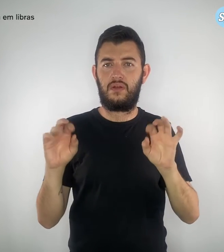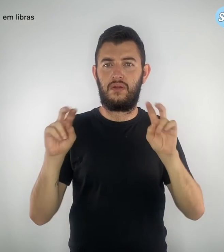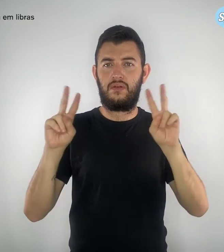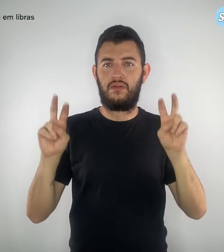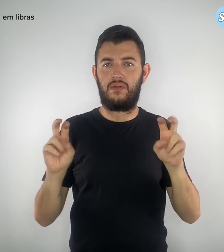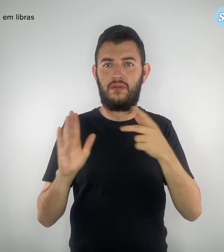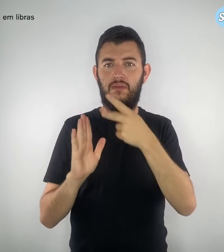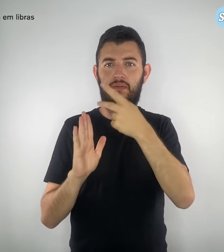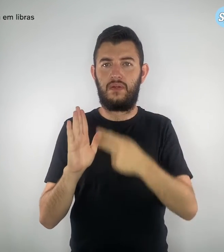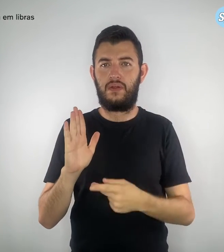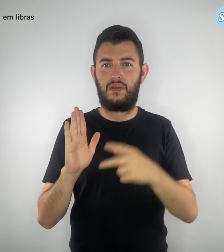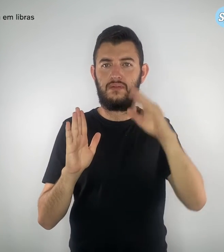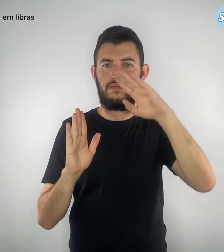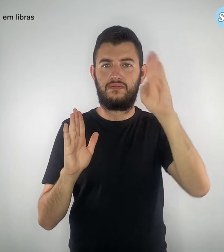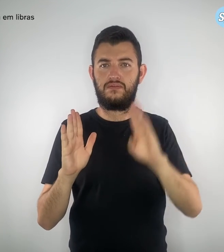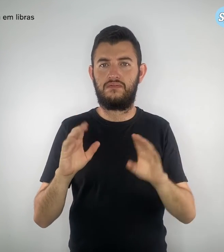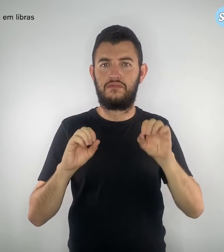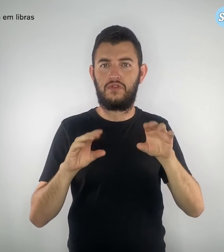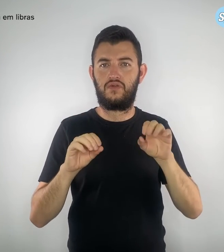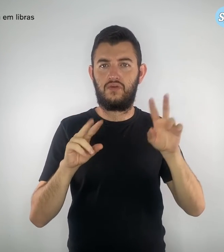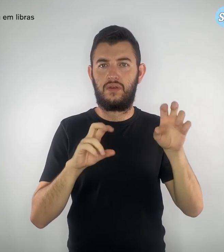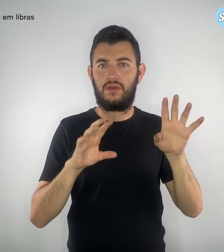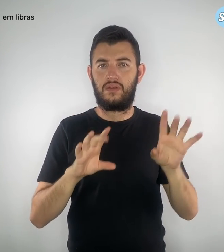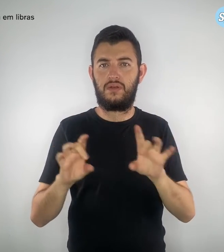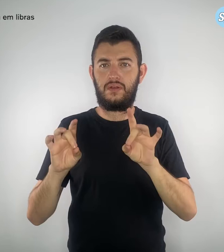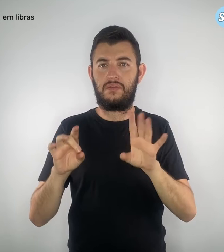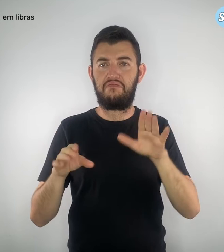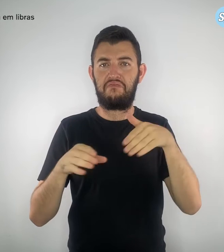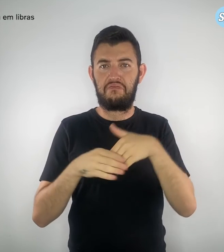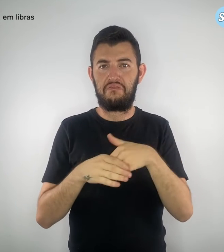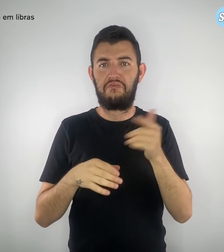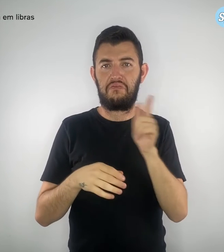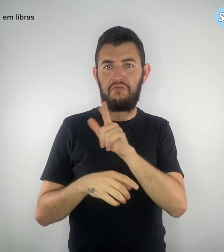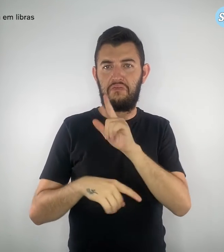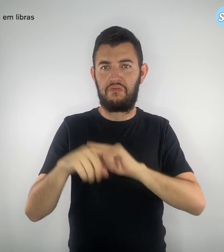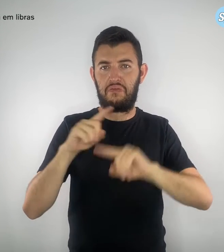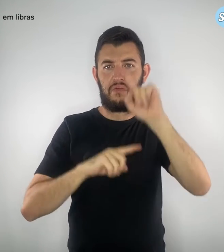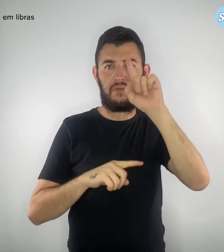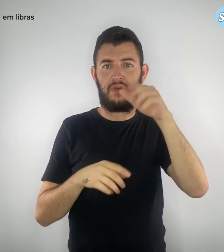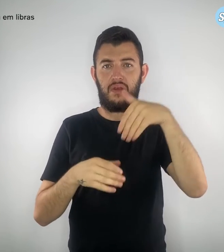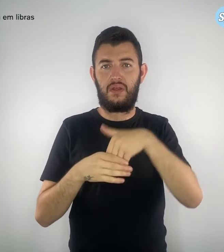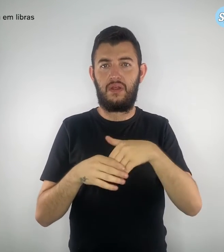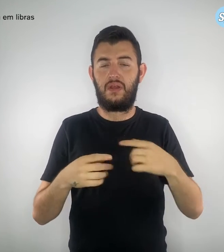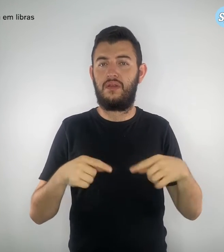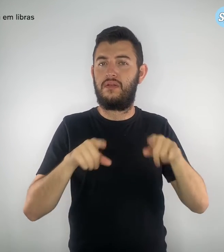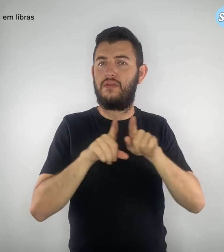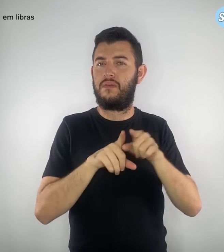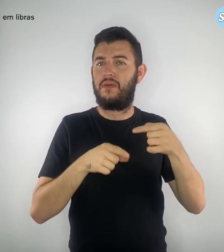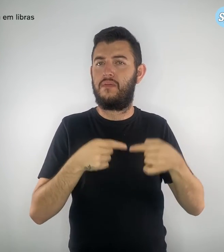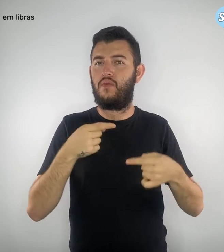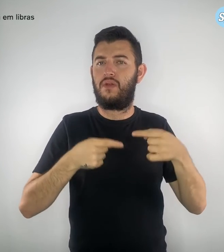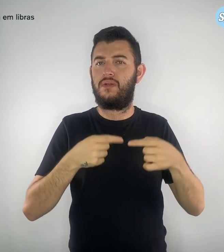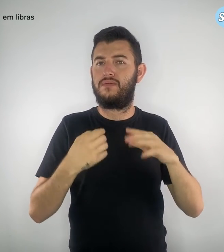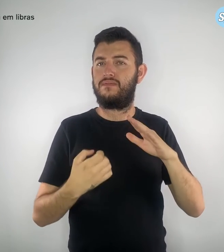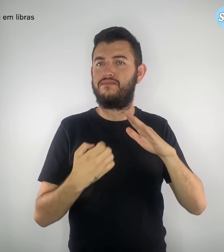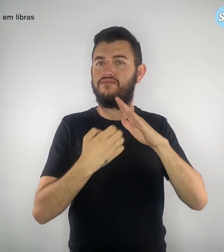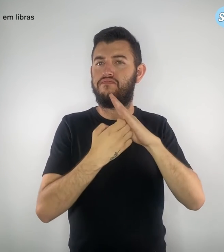Educação. E mesmo assim foram eleitos. Também foram eleitos políticos empresários que